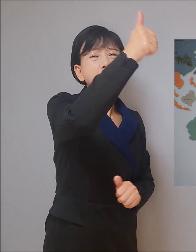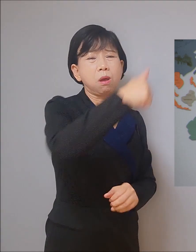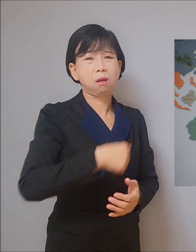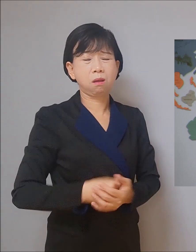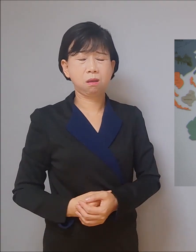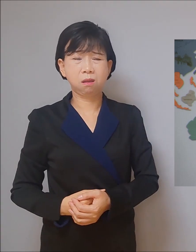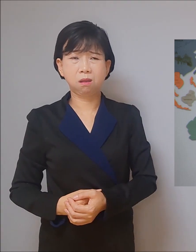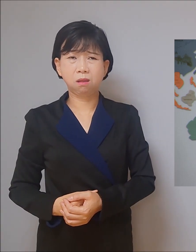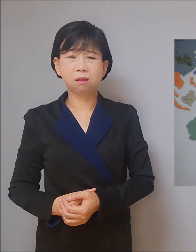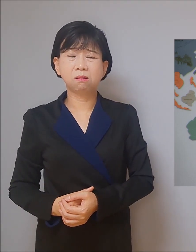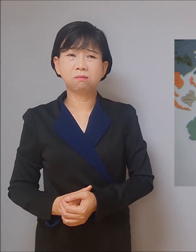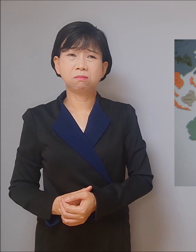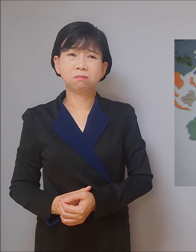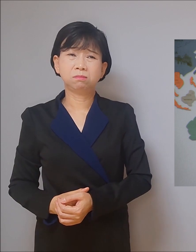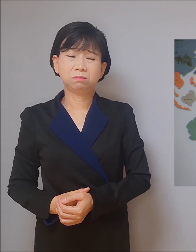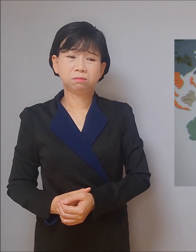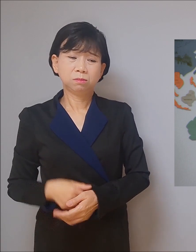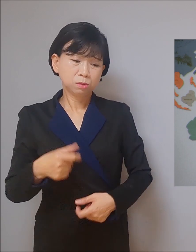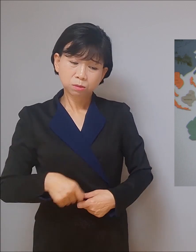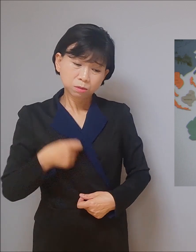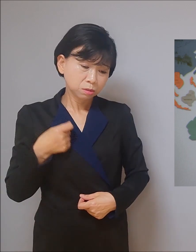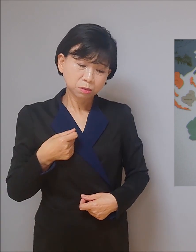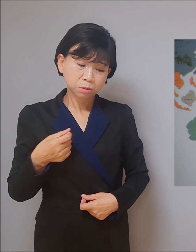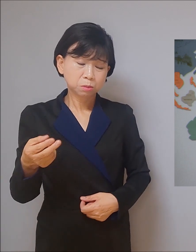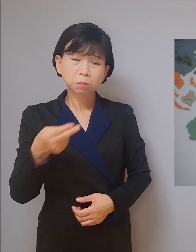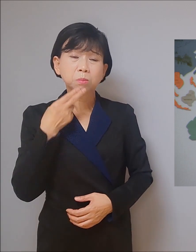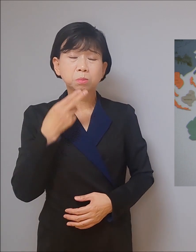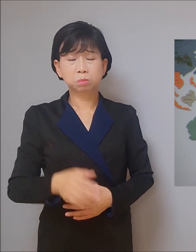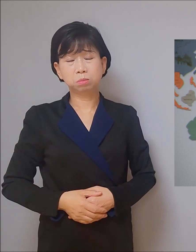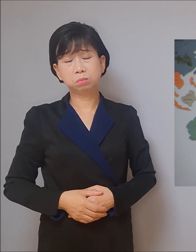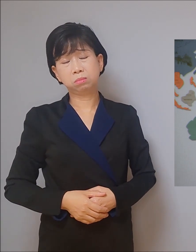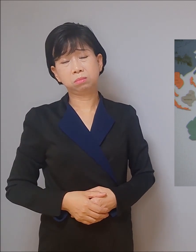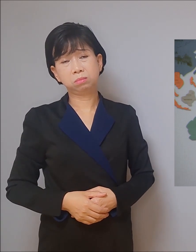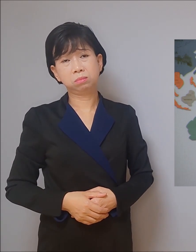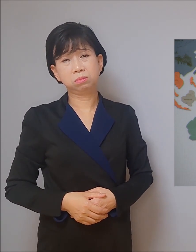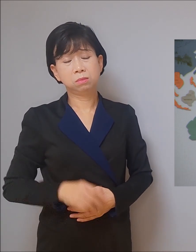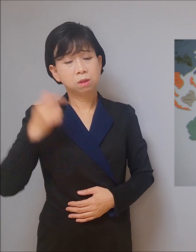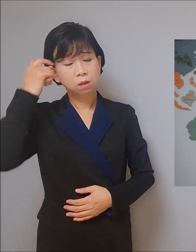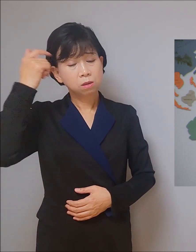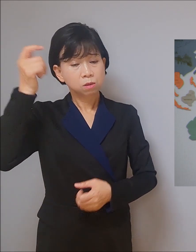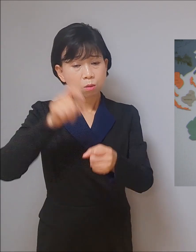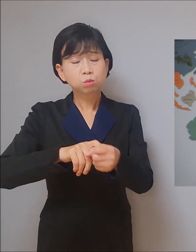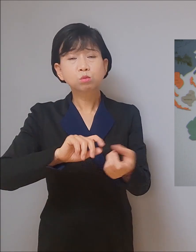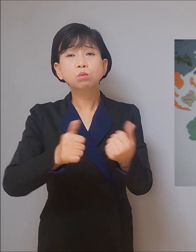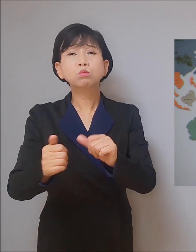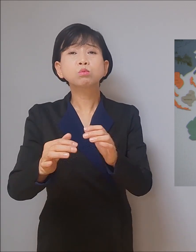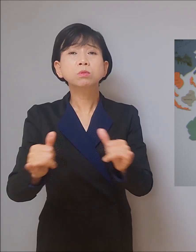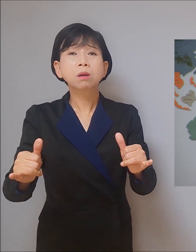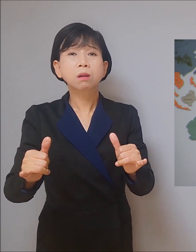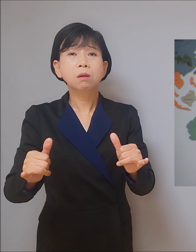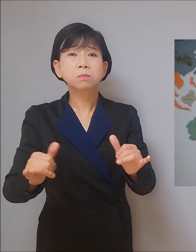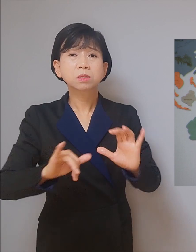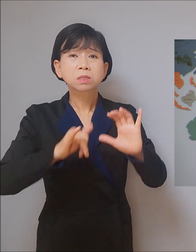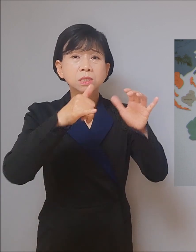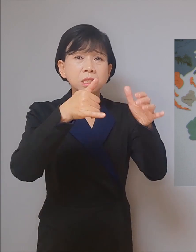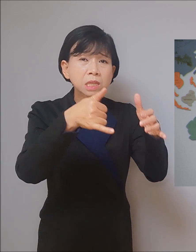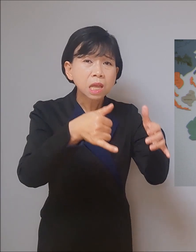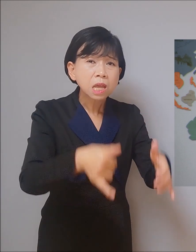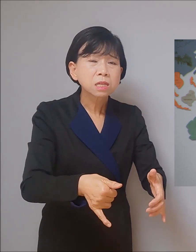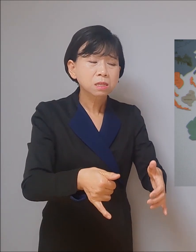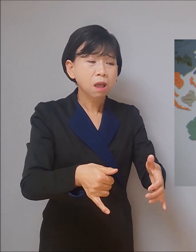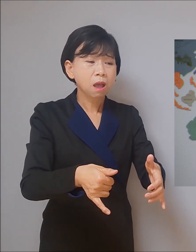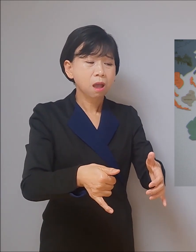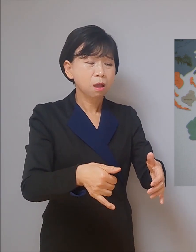그래서 그런지 진실이 뭔지 모르고 있습니다. 영적으로 죽은 인간은요, 세상의 풍조를 거절할 수